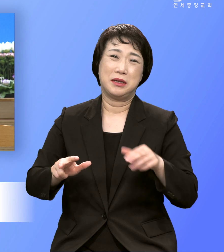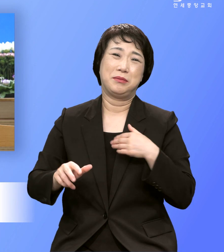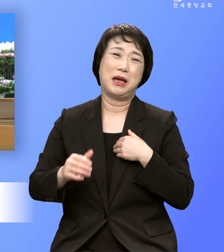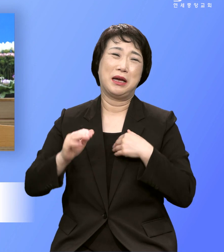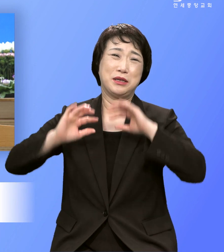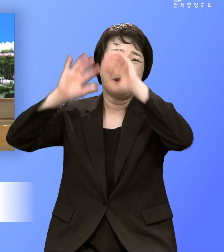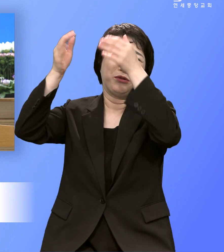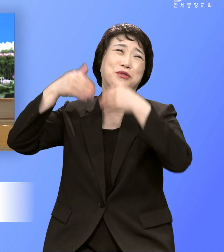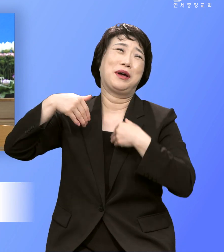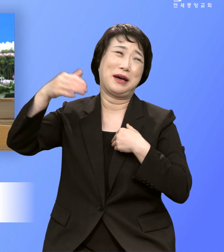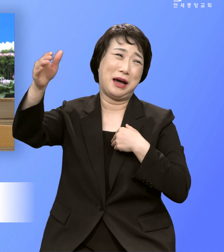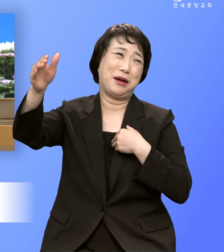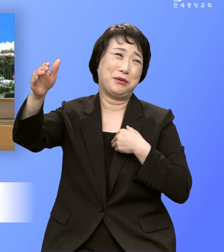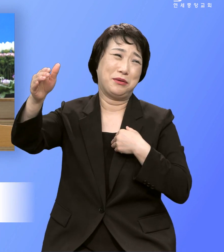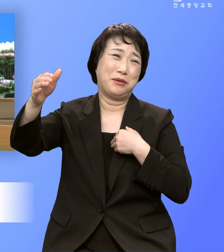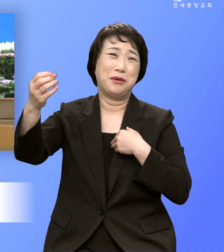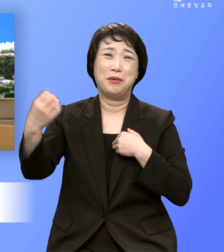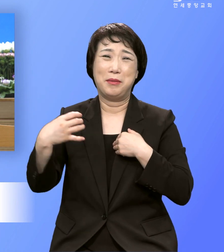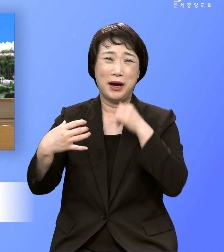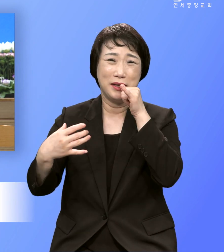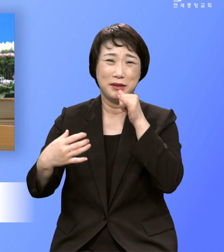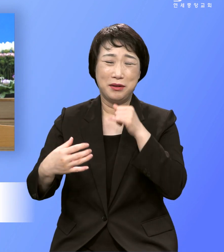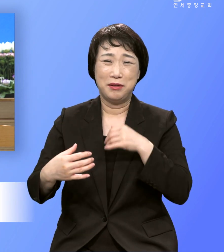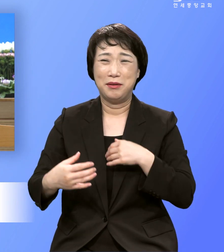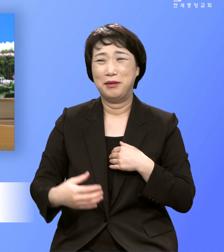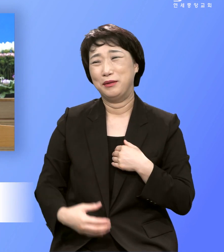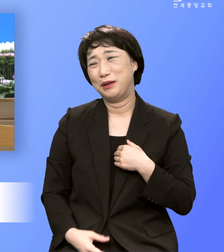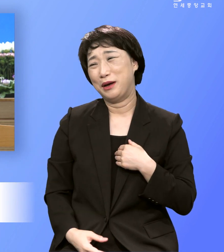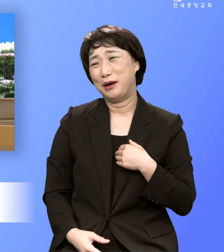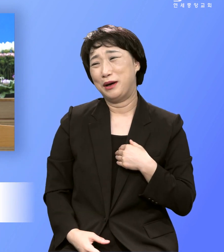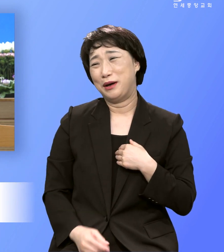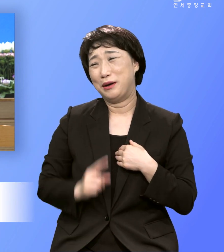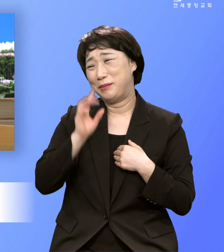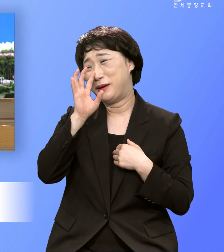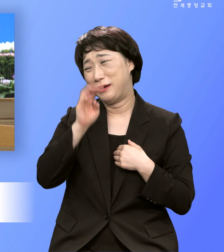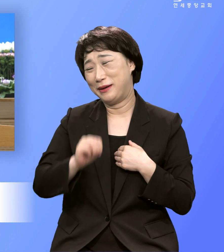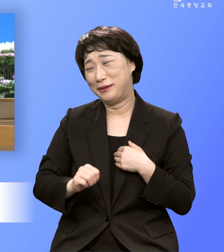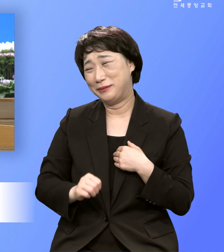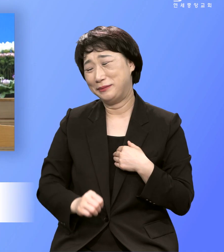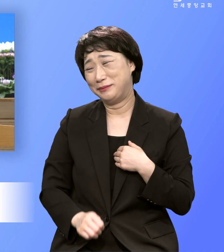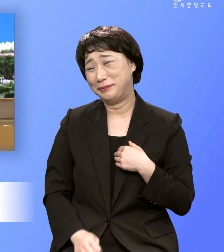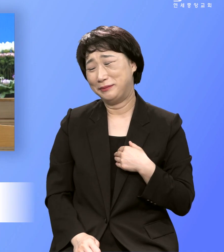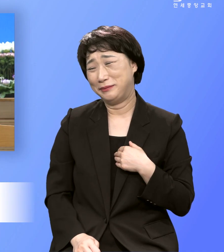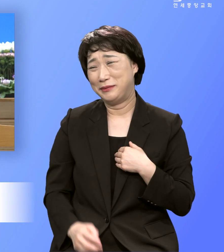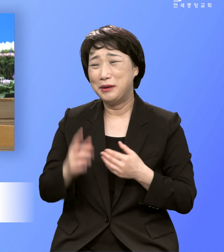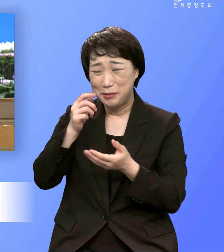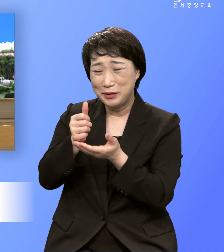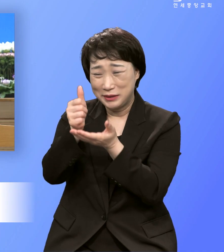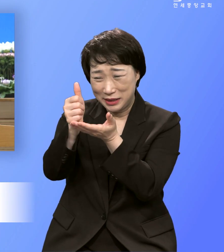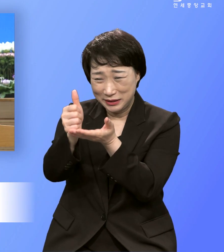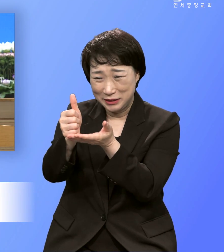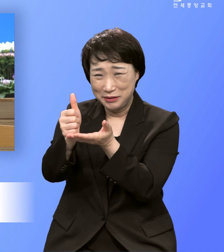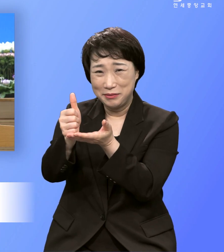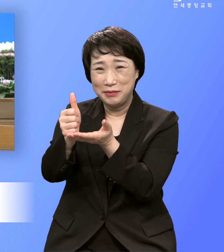무슨 할 말 있어? 목사님